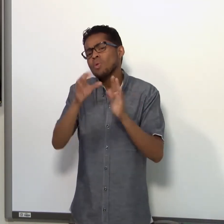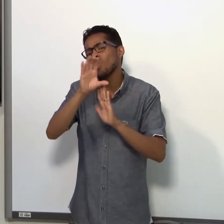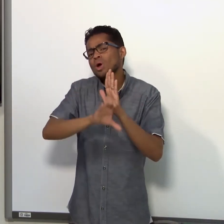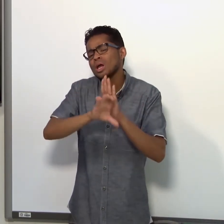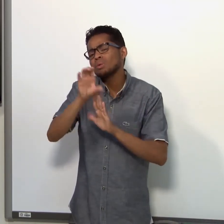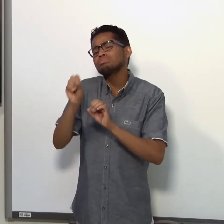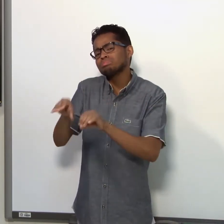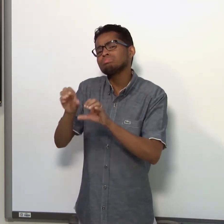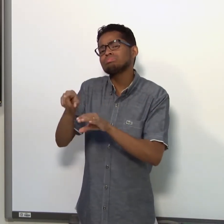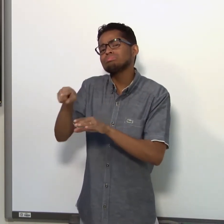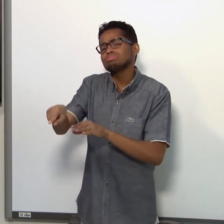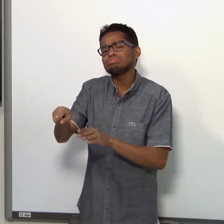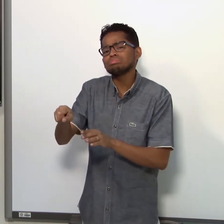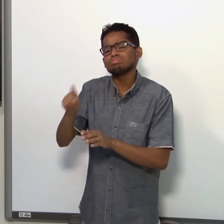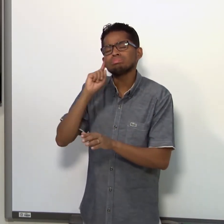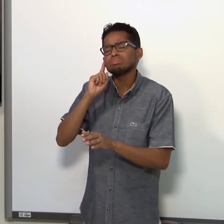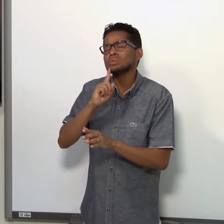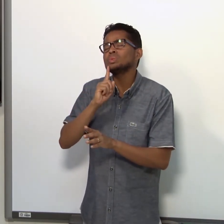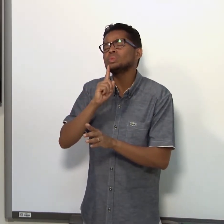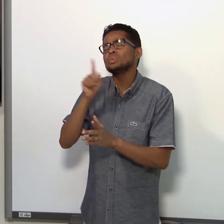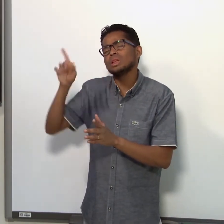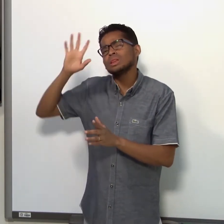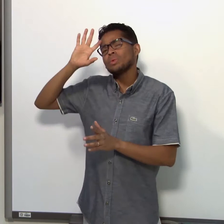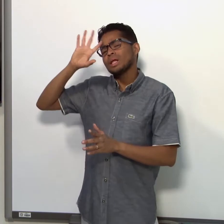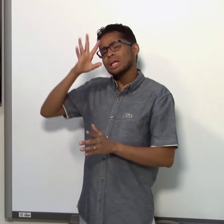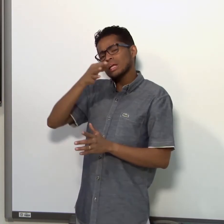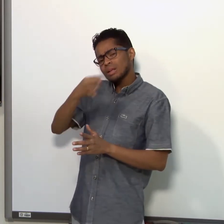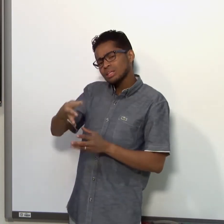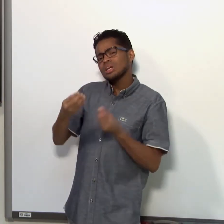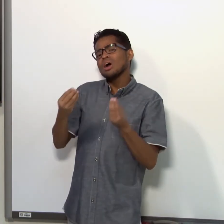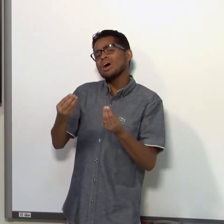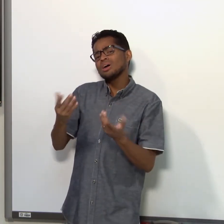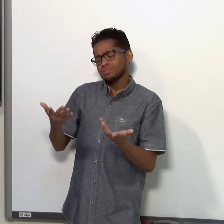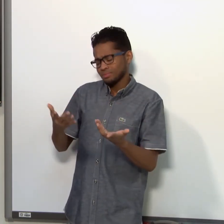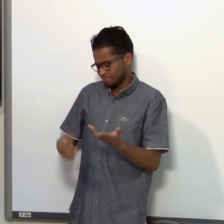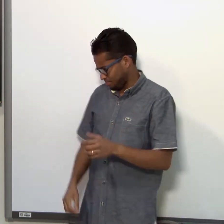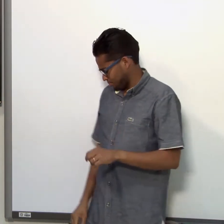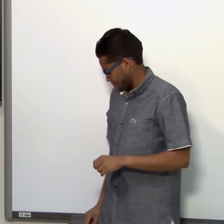currículo no processo de ensino dos surdos? O que a teoria crítica fala?